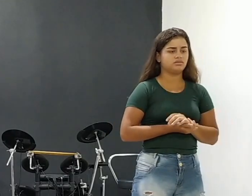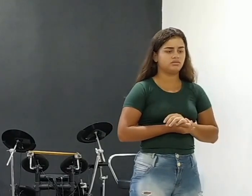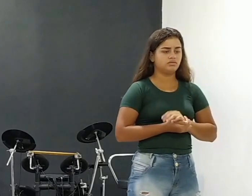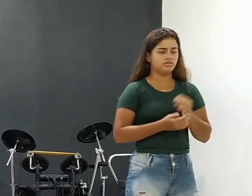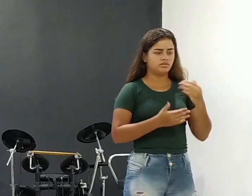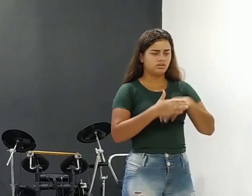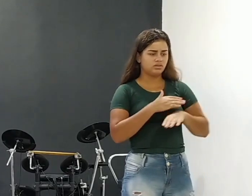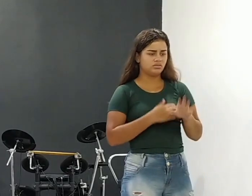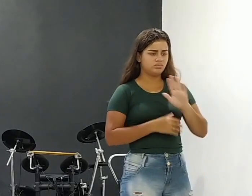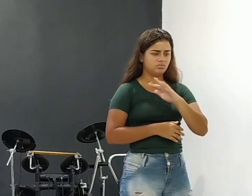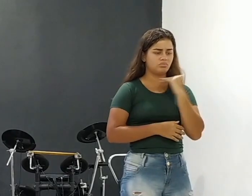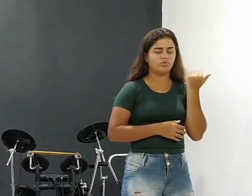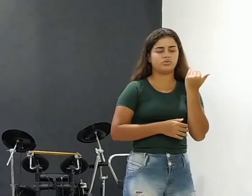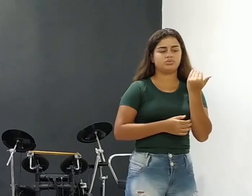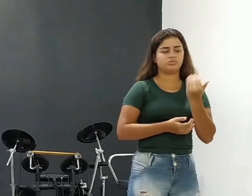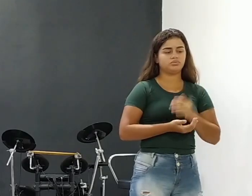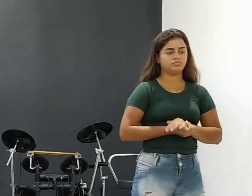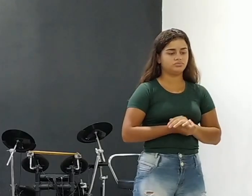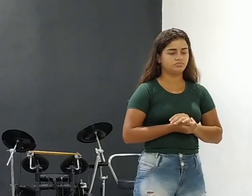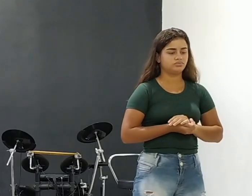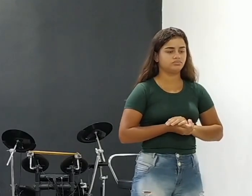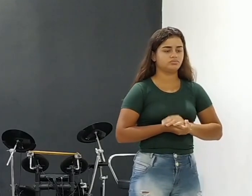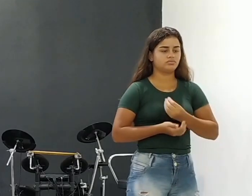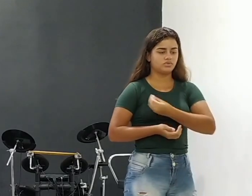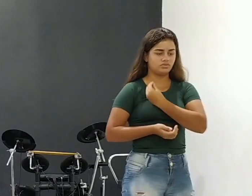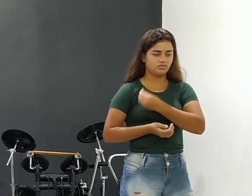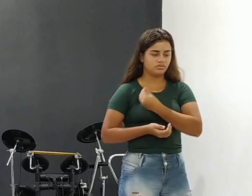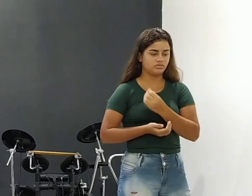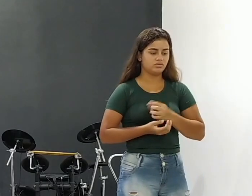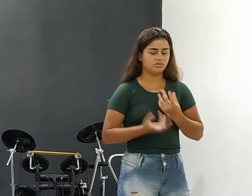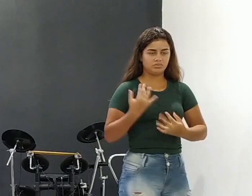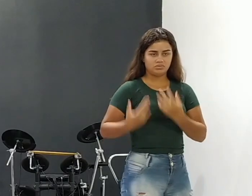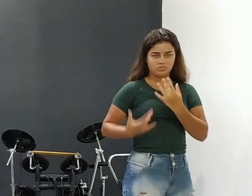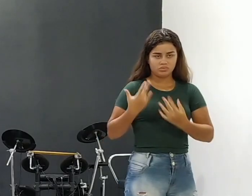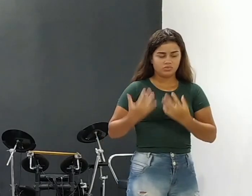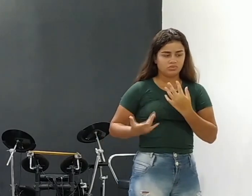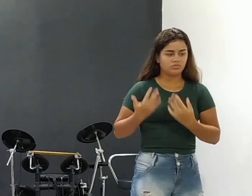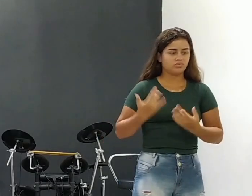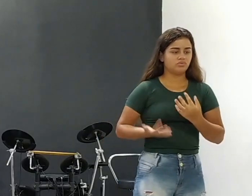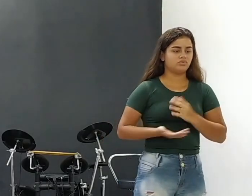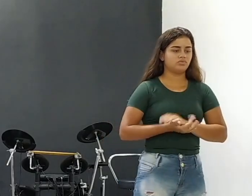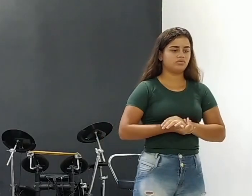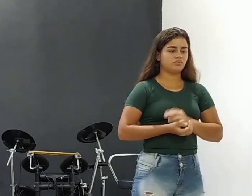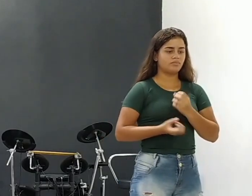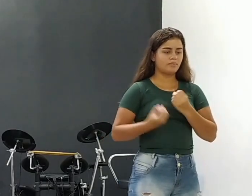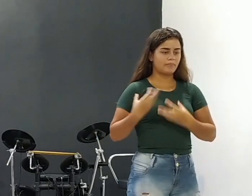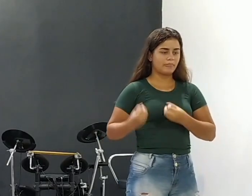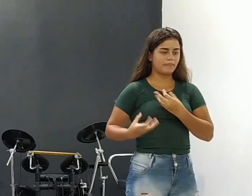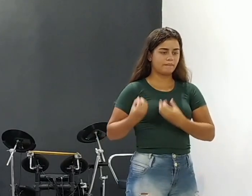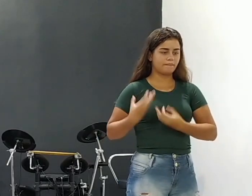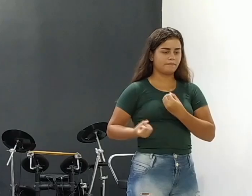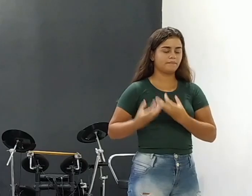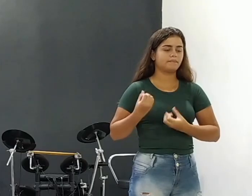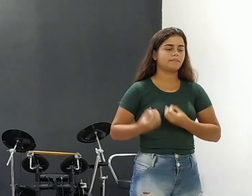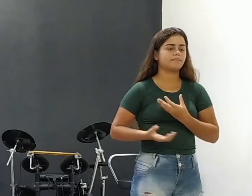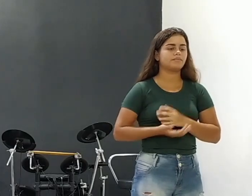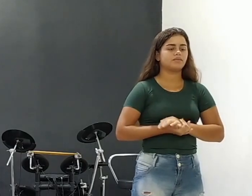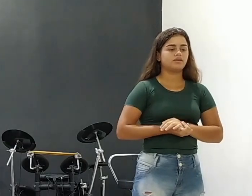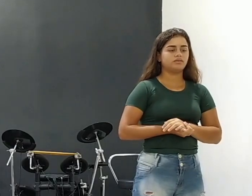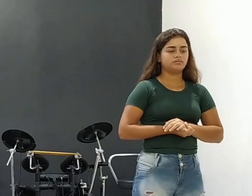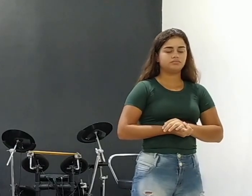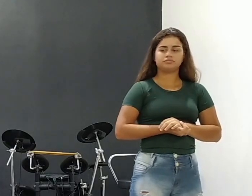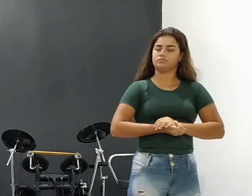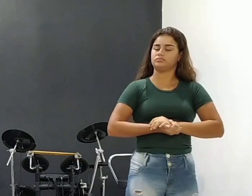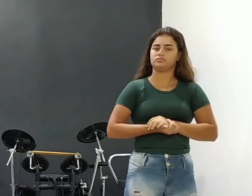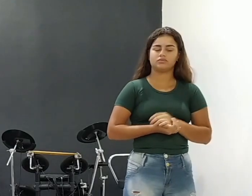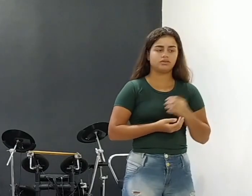uma igreja viva, uma igreja avivada, onde o nosso ministério de louvor começa a trazer a presença do Espírito Santo